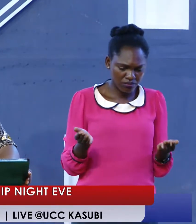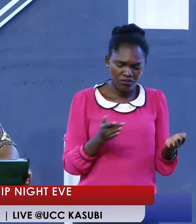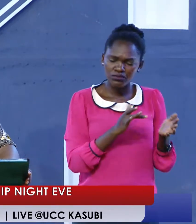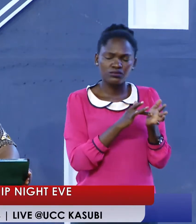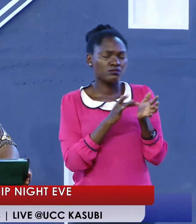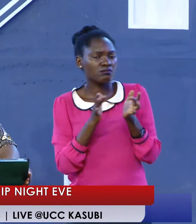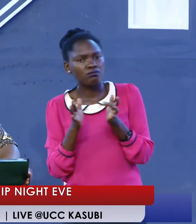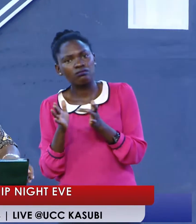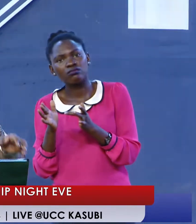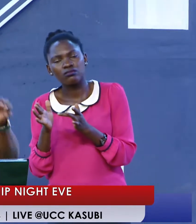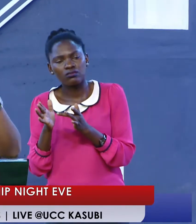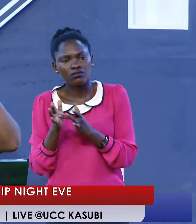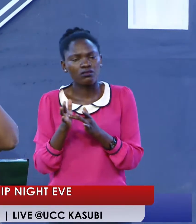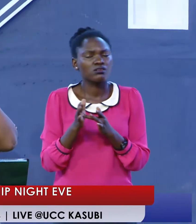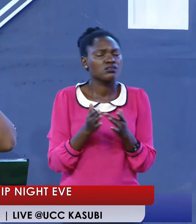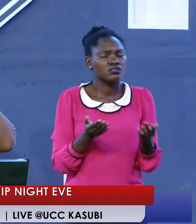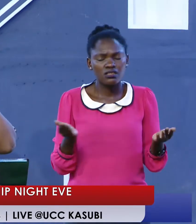Yesu.